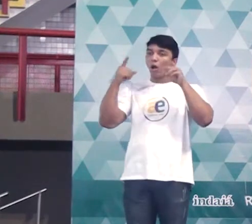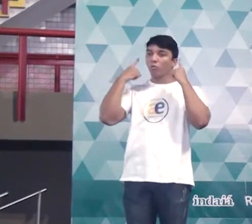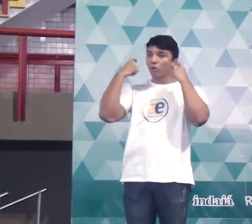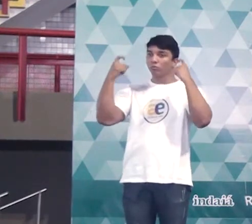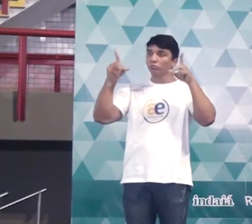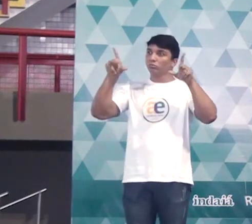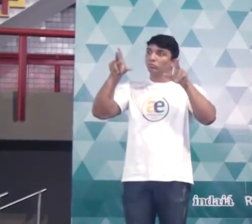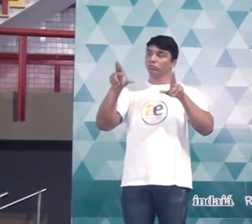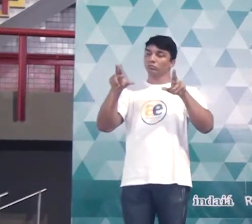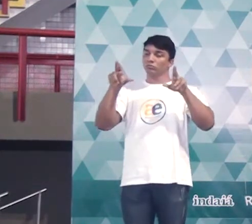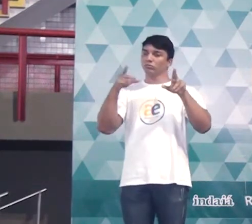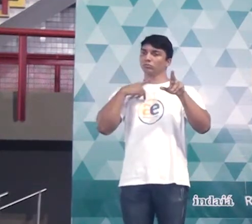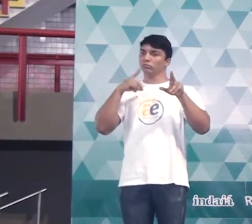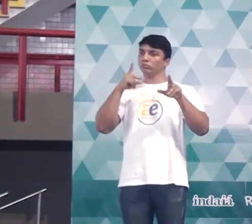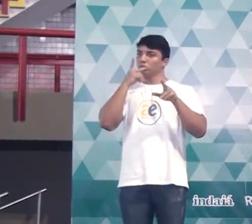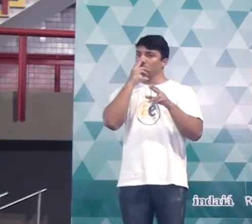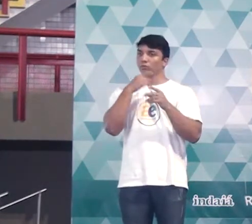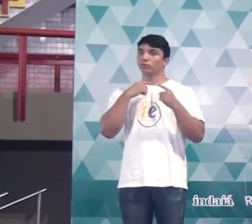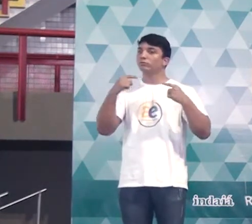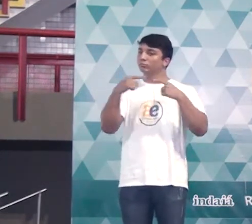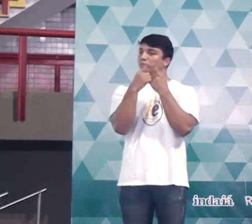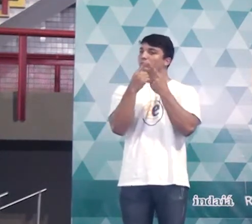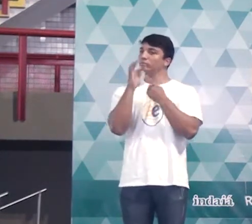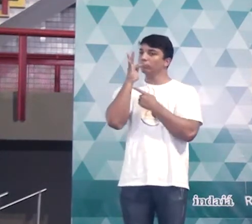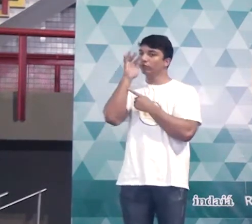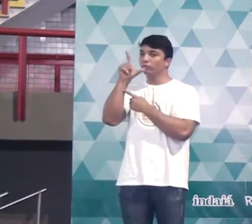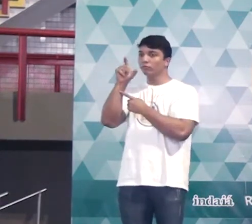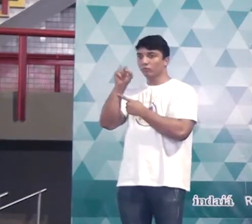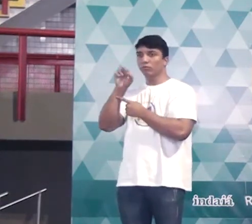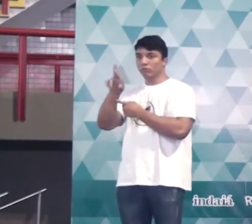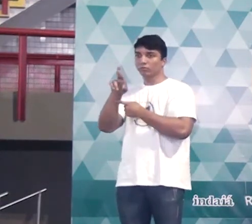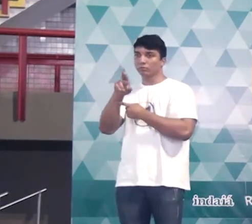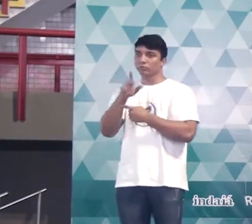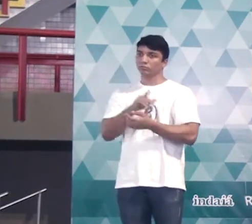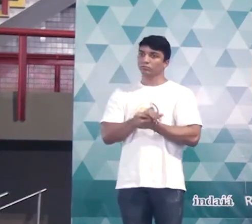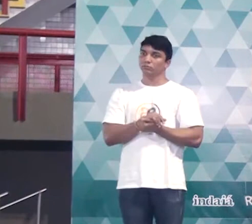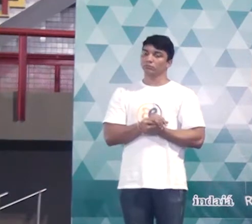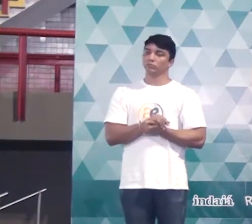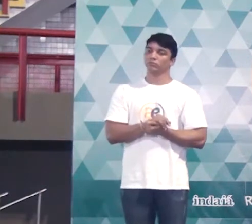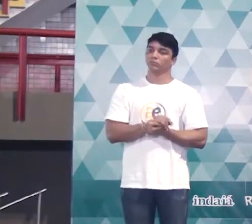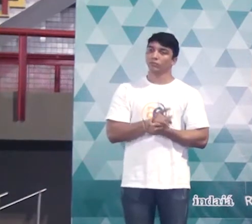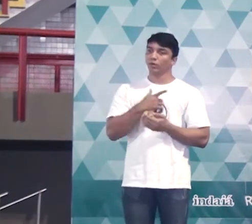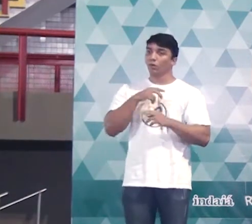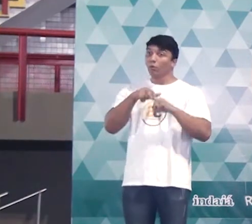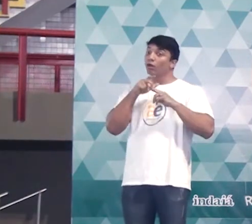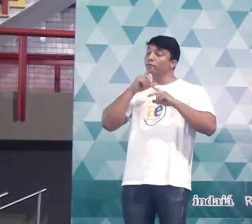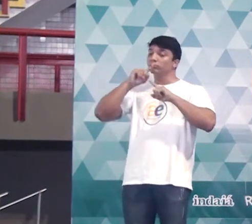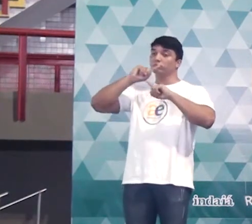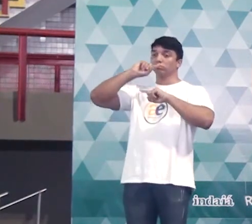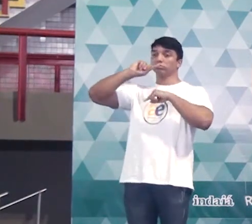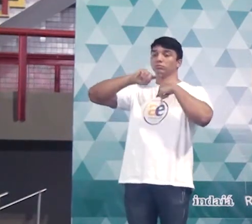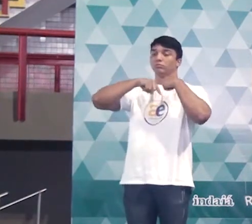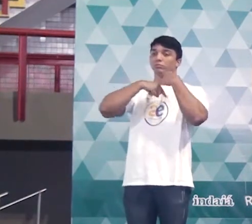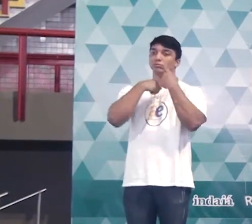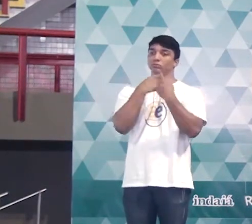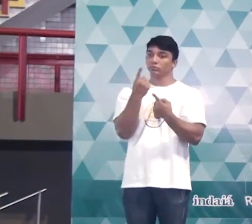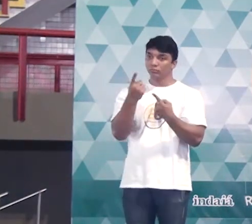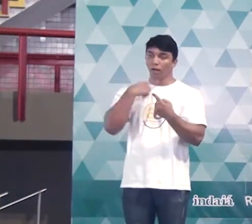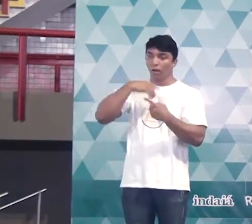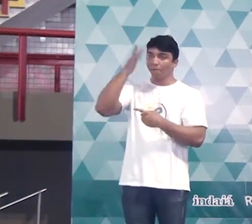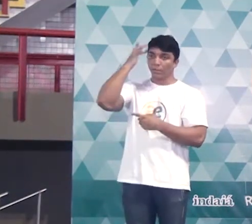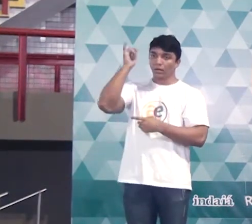som. E a mulher das cavernas, No